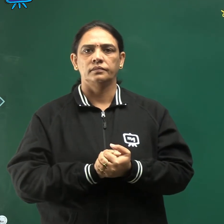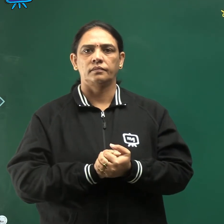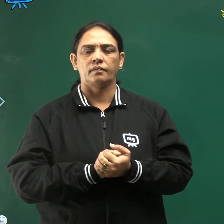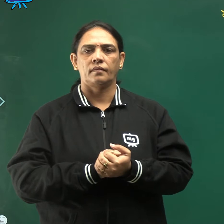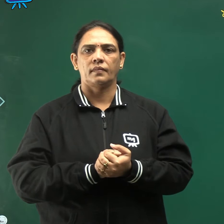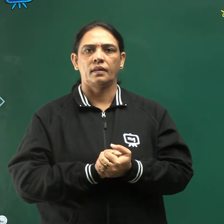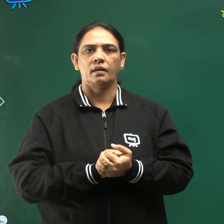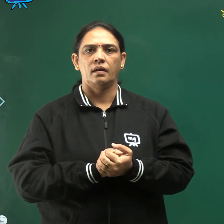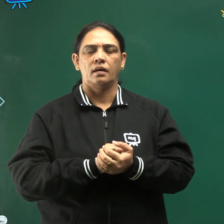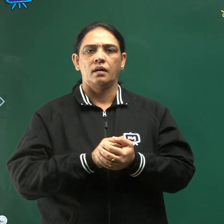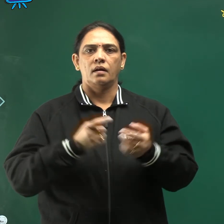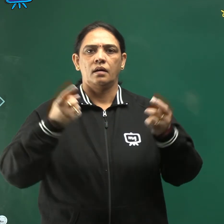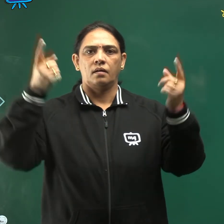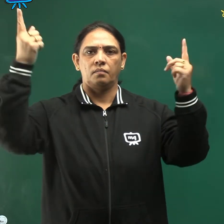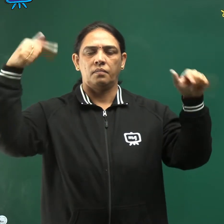भागफल विधि से